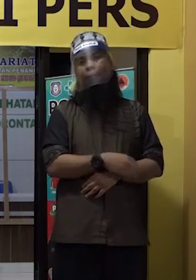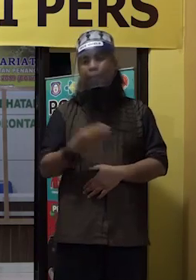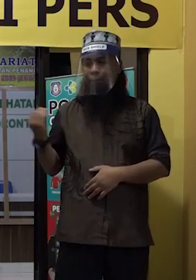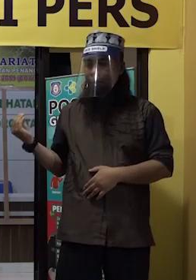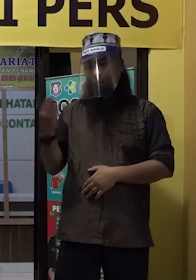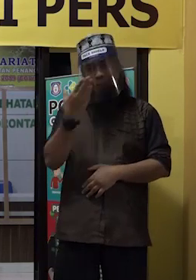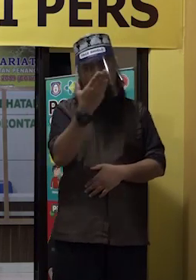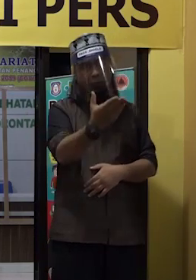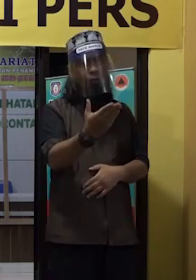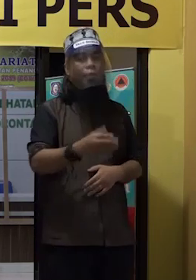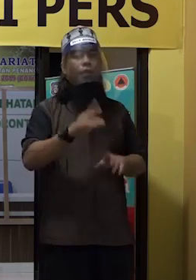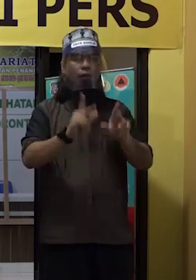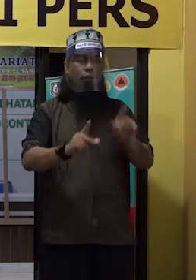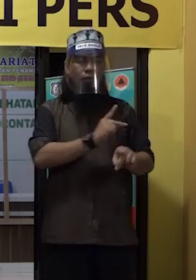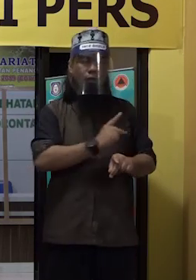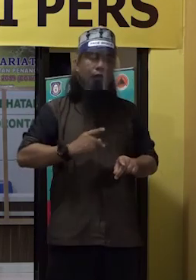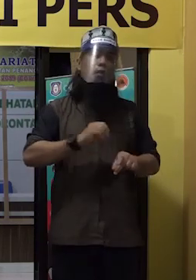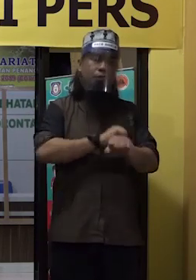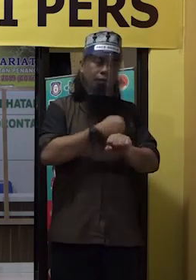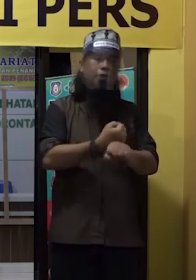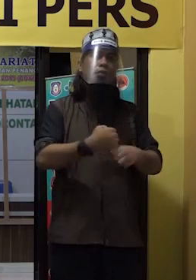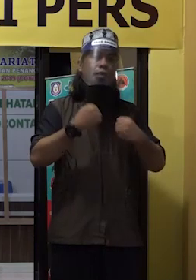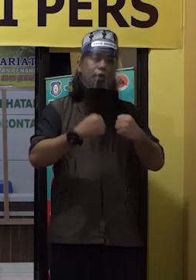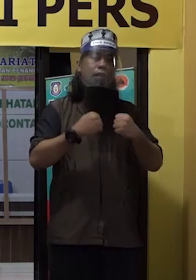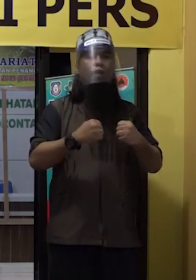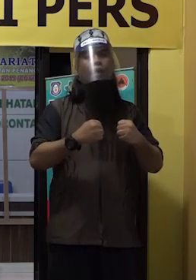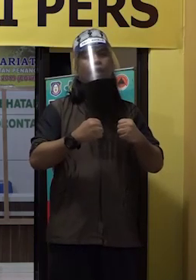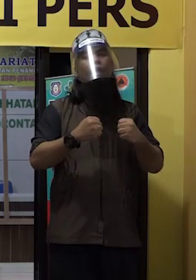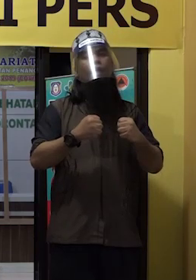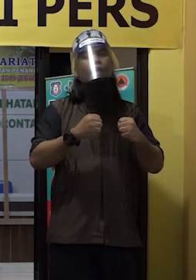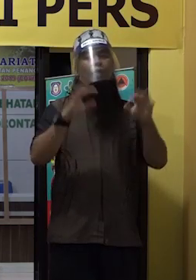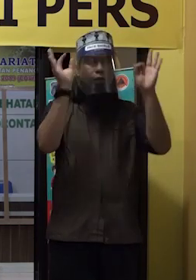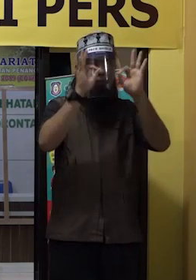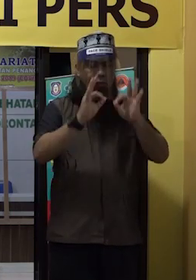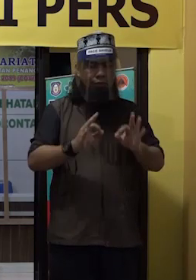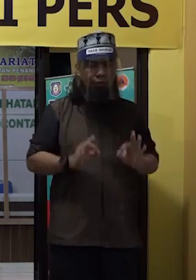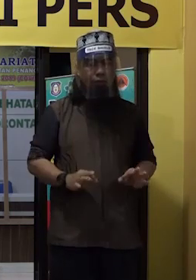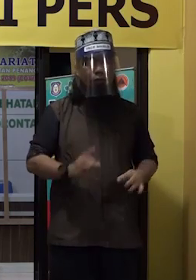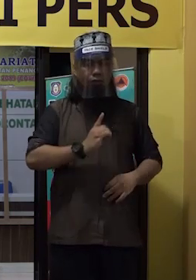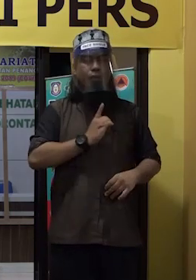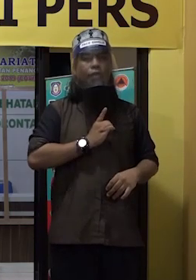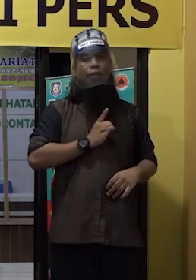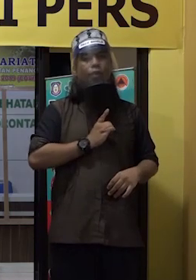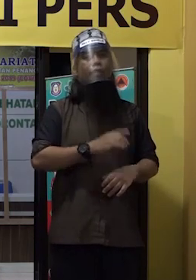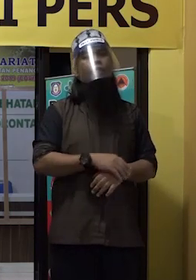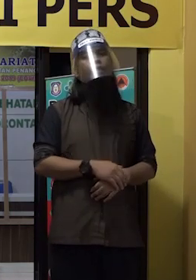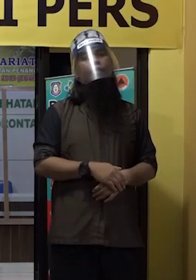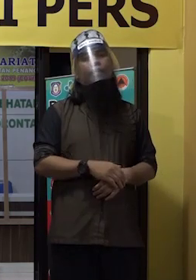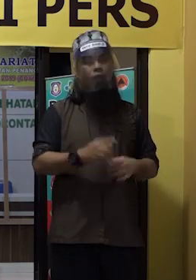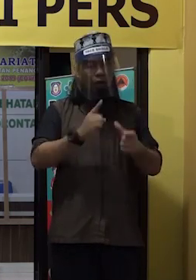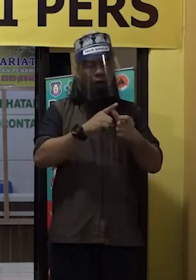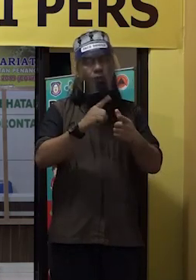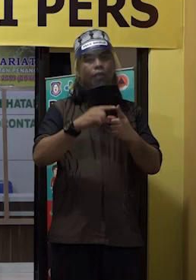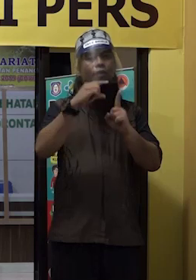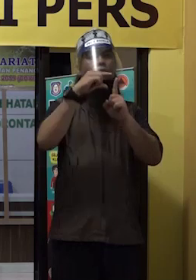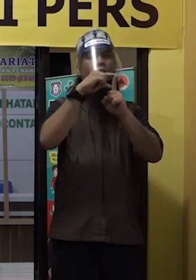yang konfirmasi, tentu ini tidak akan terjadi selama mereka melakukan protokol itu